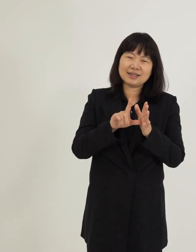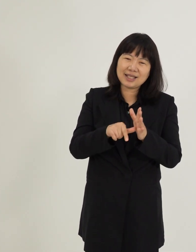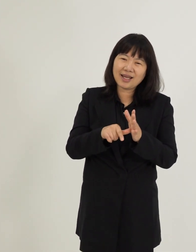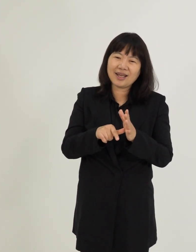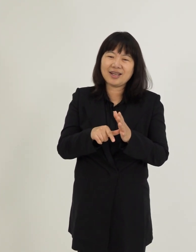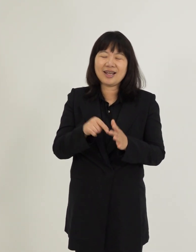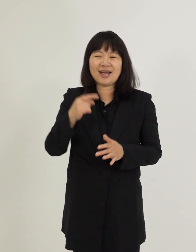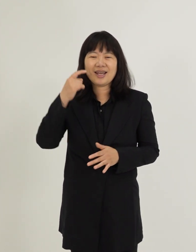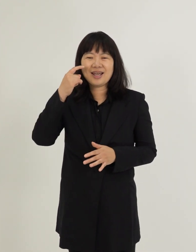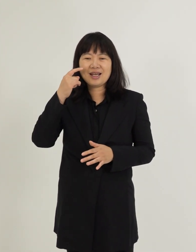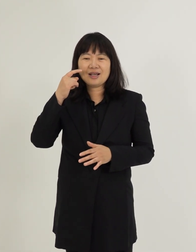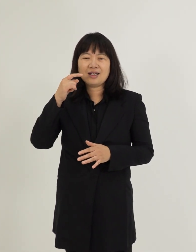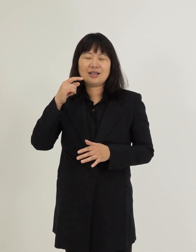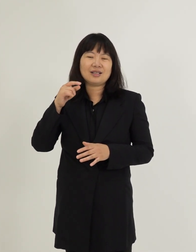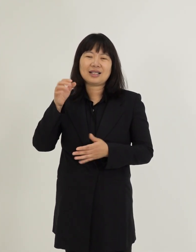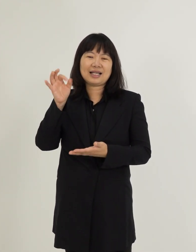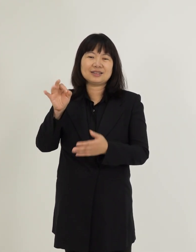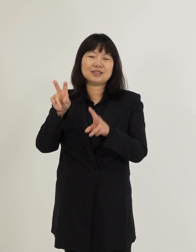그냥 무가치한 존재들,